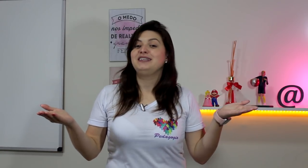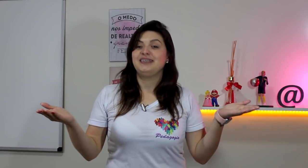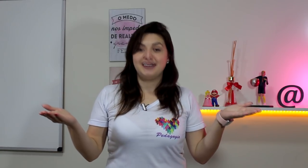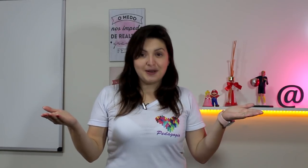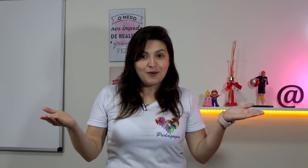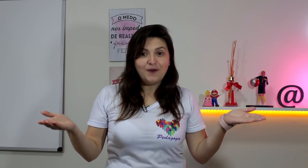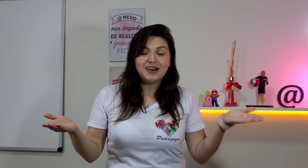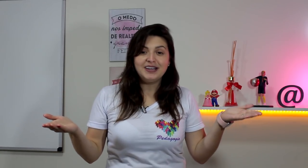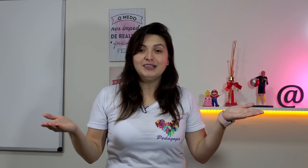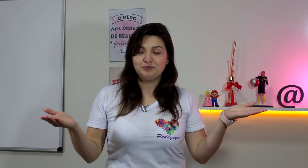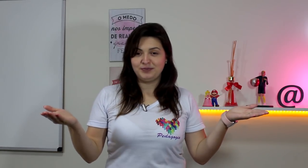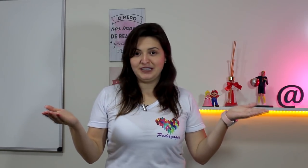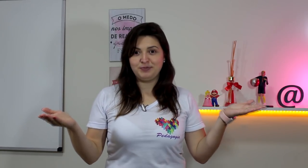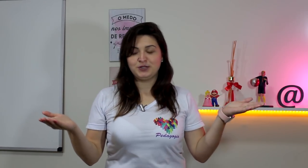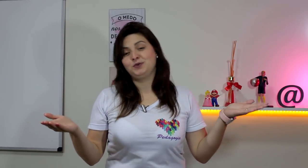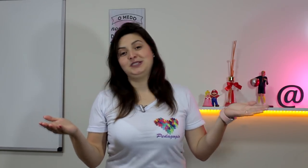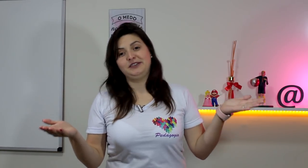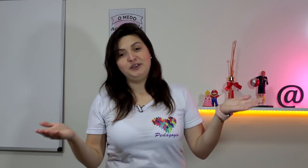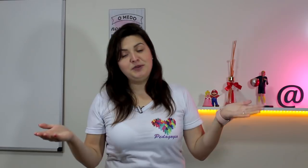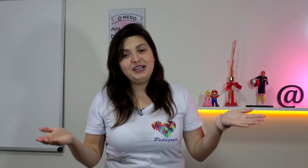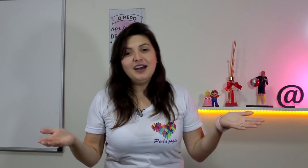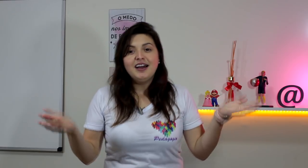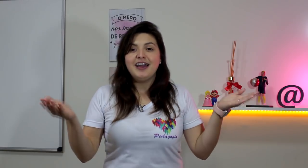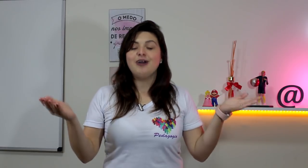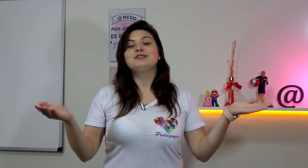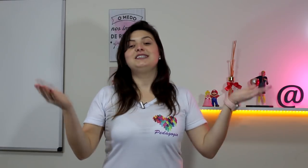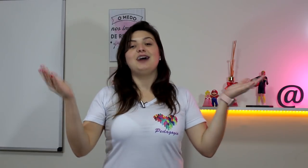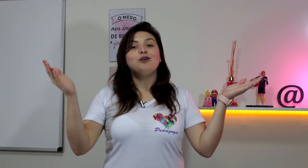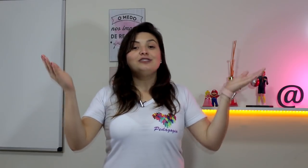aprender agora nas pessoas da família é o sinal de